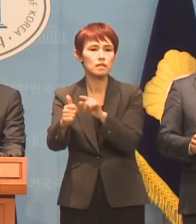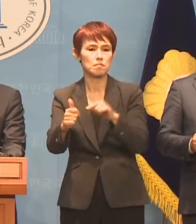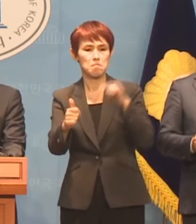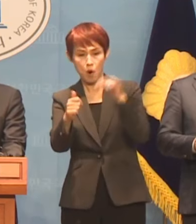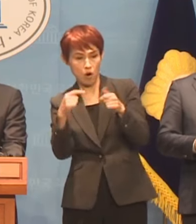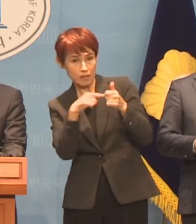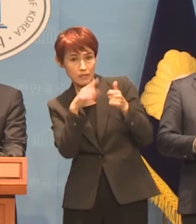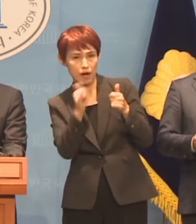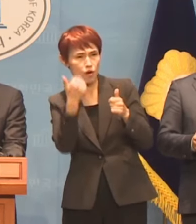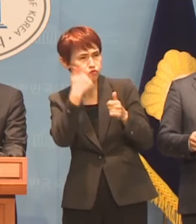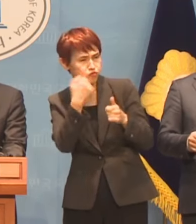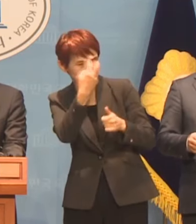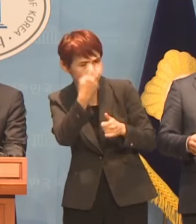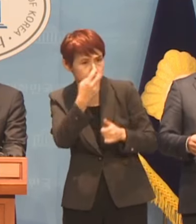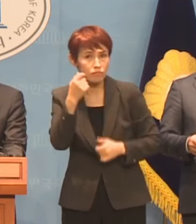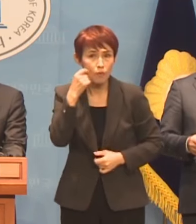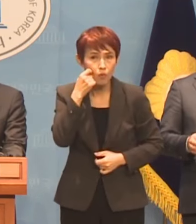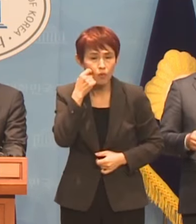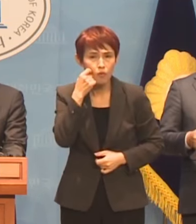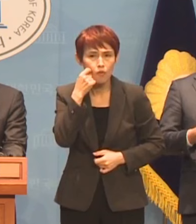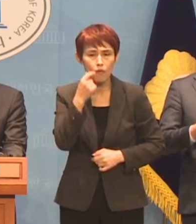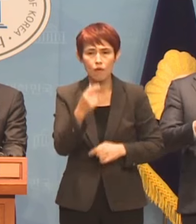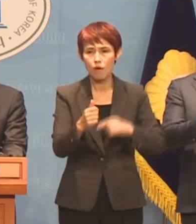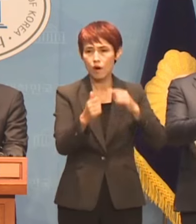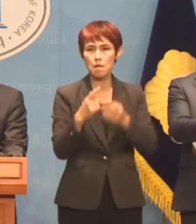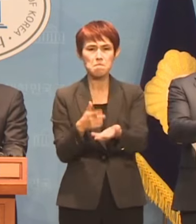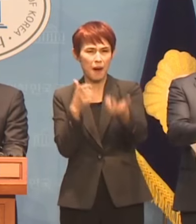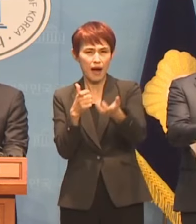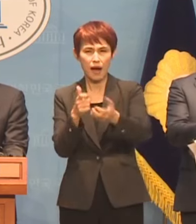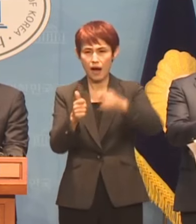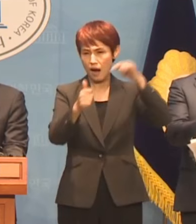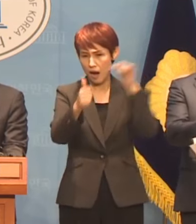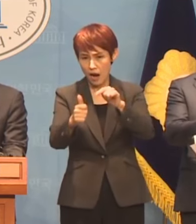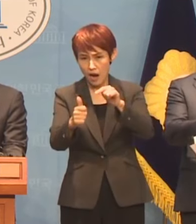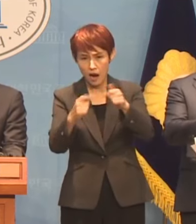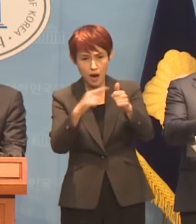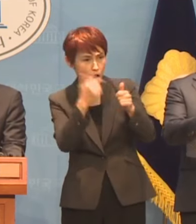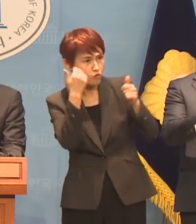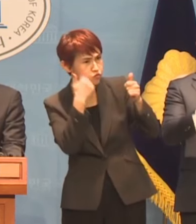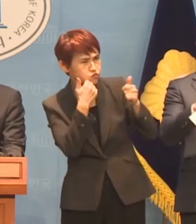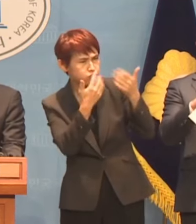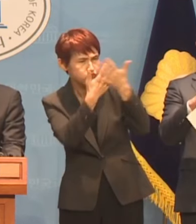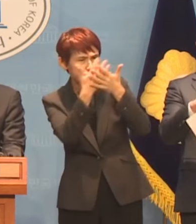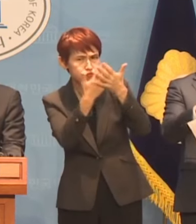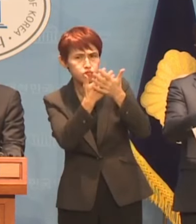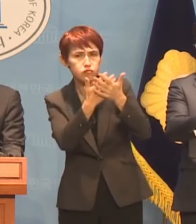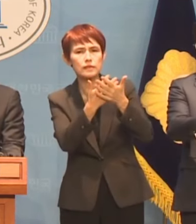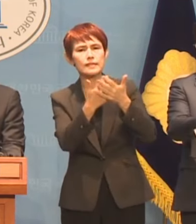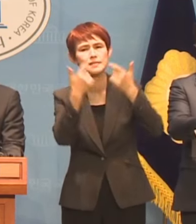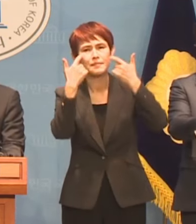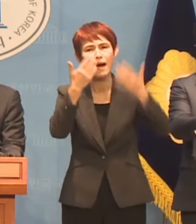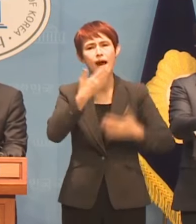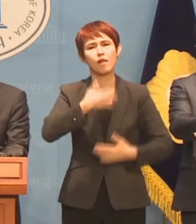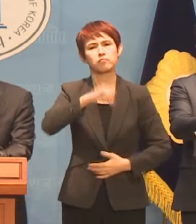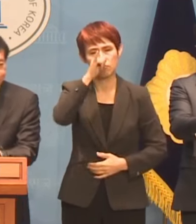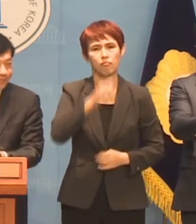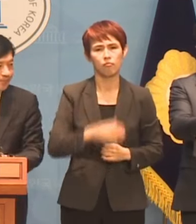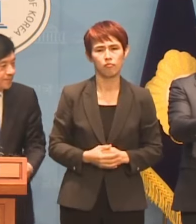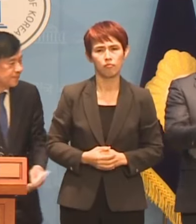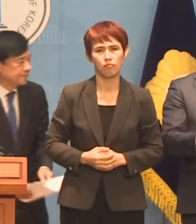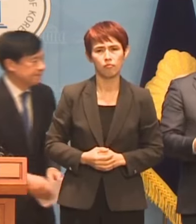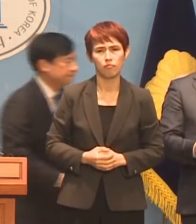규명하지 못하여 현재까지 발포 명령자가 누구인지 영구 미제가 된 사실을 똑똑히 기억하고 있다.